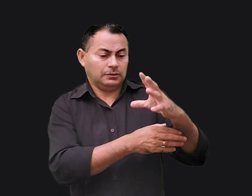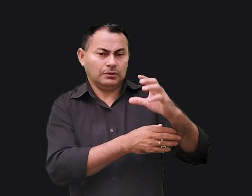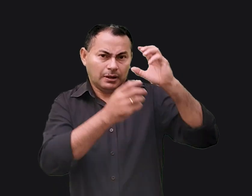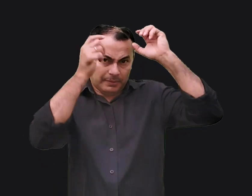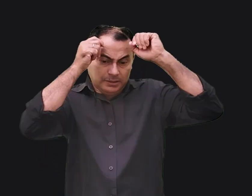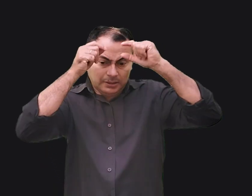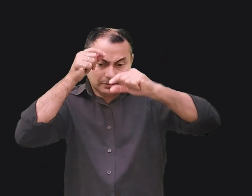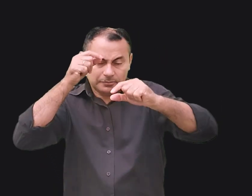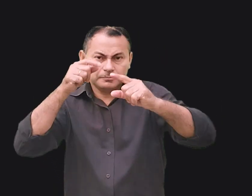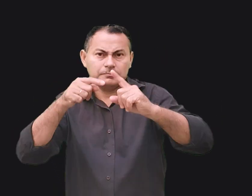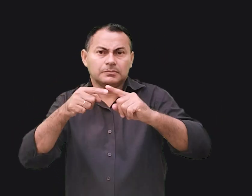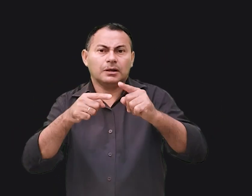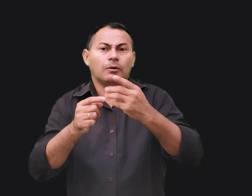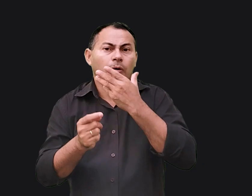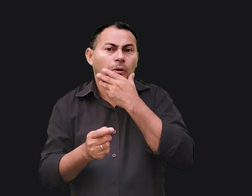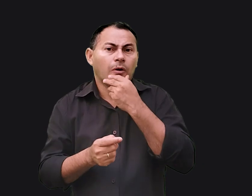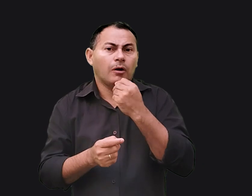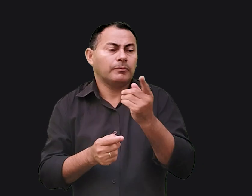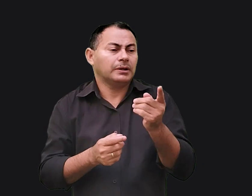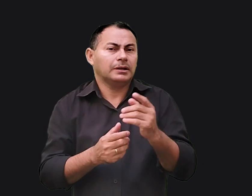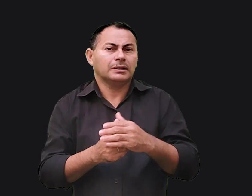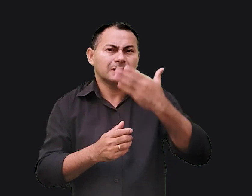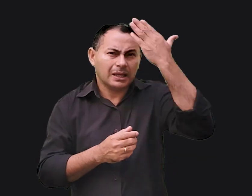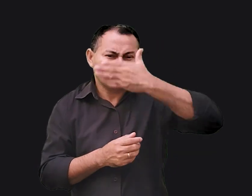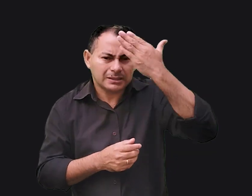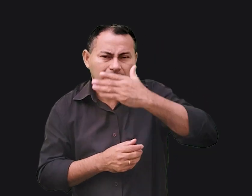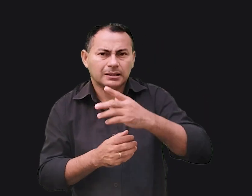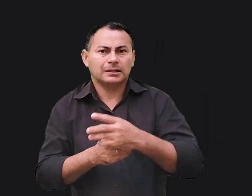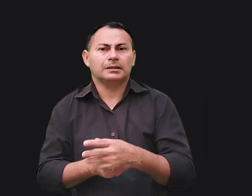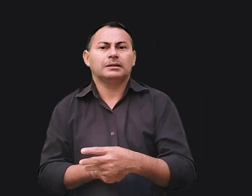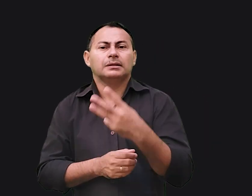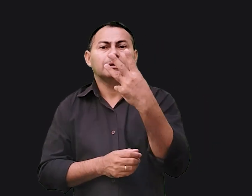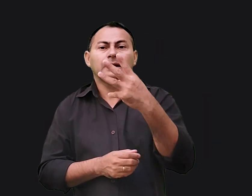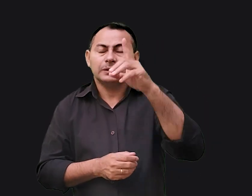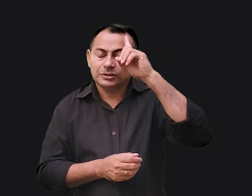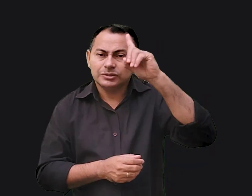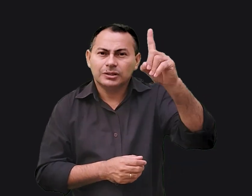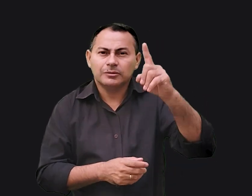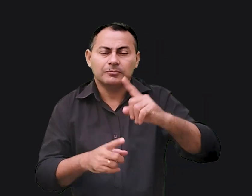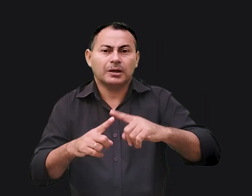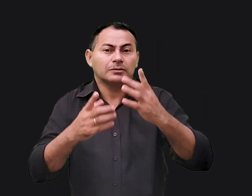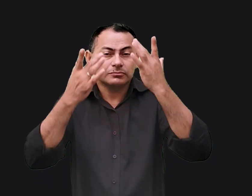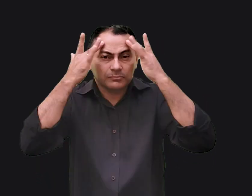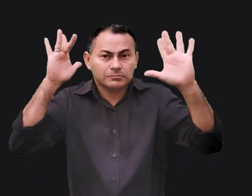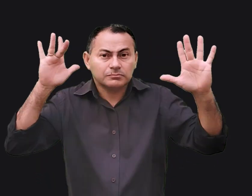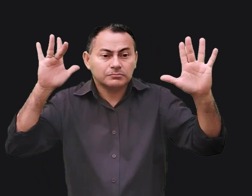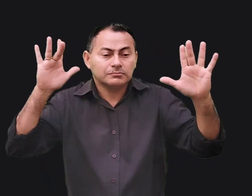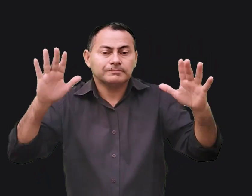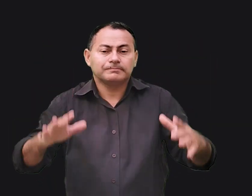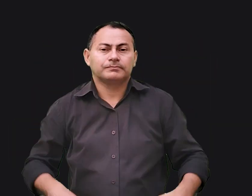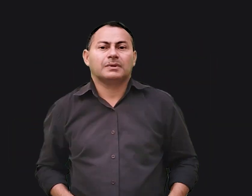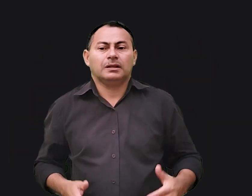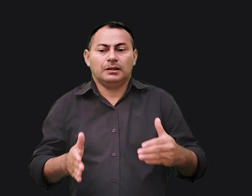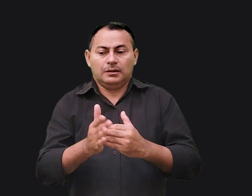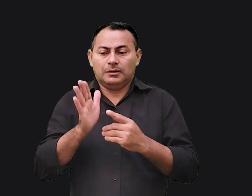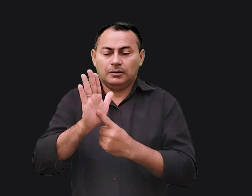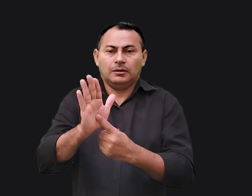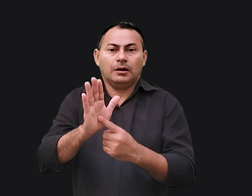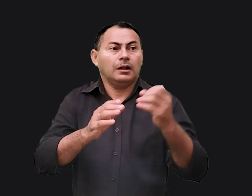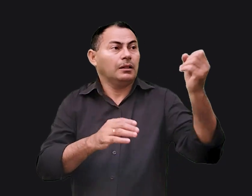no capacete. Aquele homem estava cego havia 3 dias, mas não sabia, até que lhe trouxeram